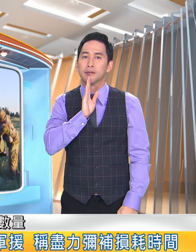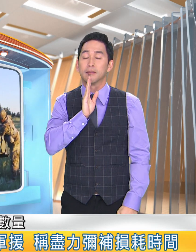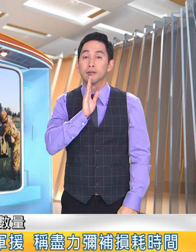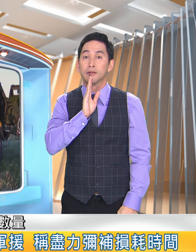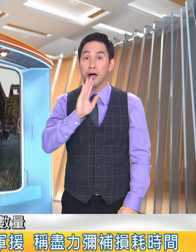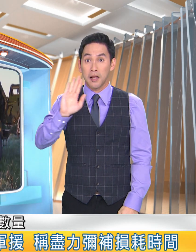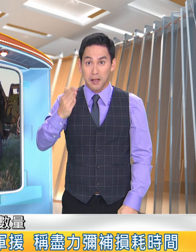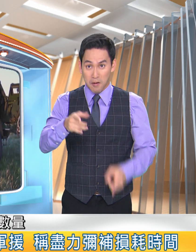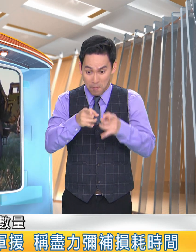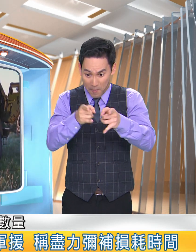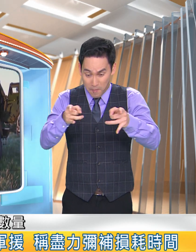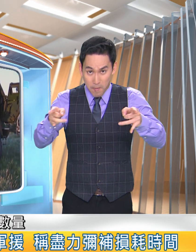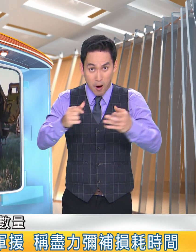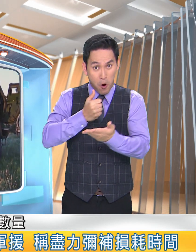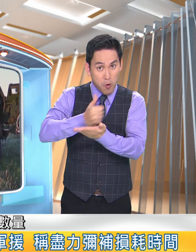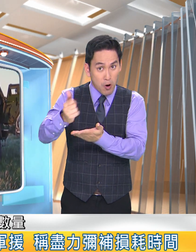露飞弹的数量。